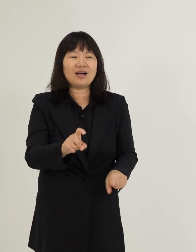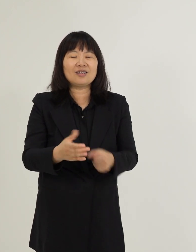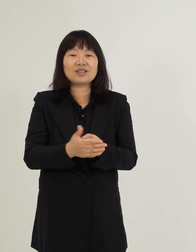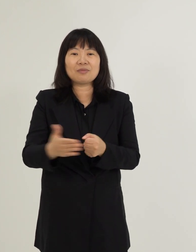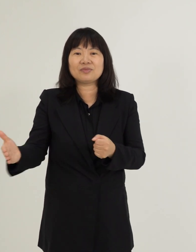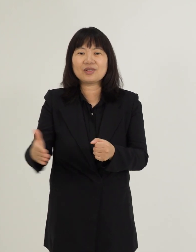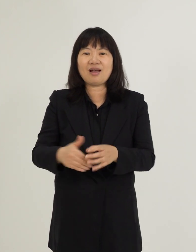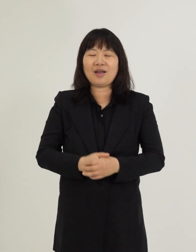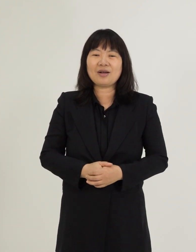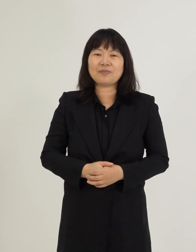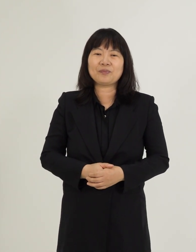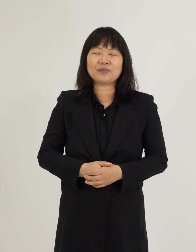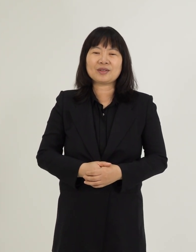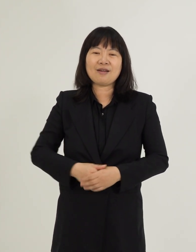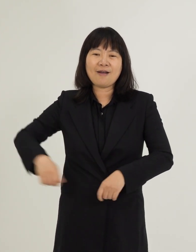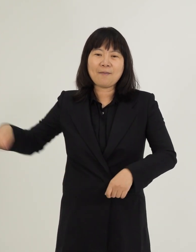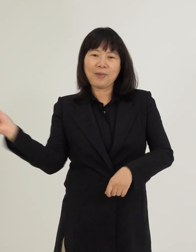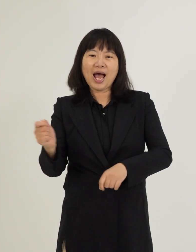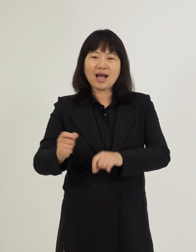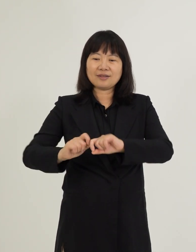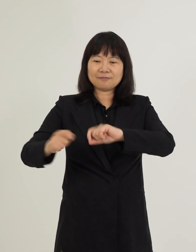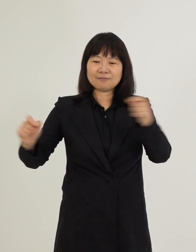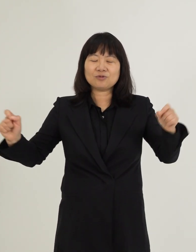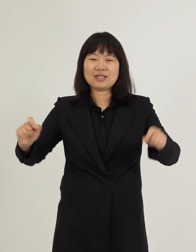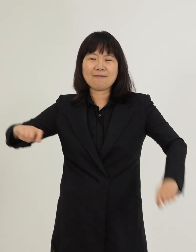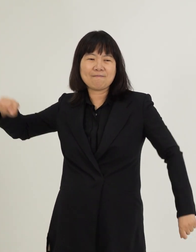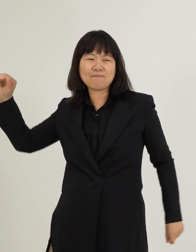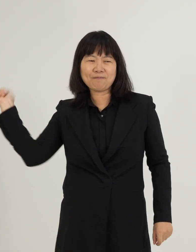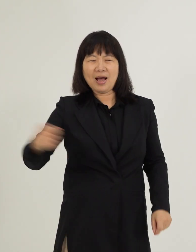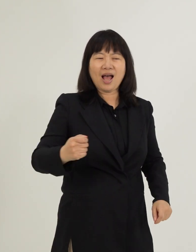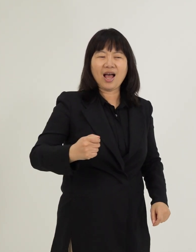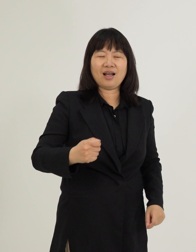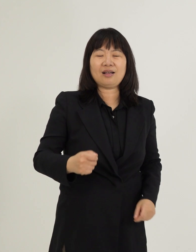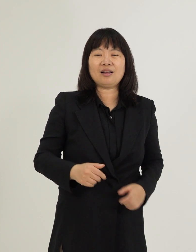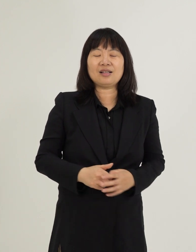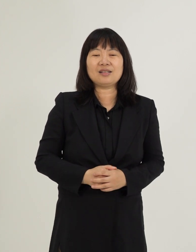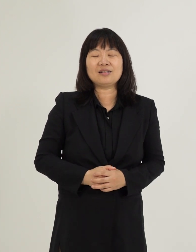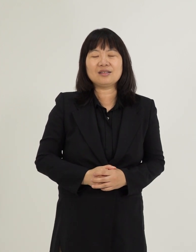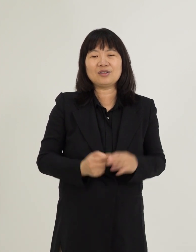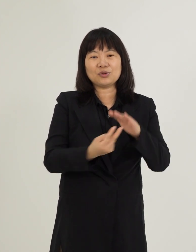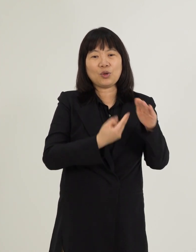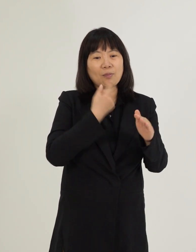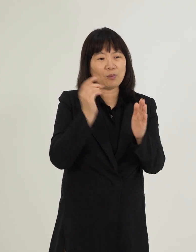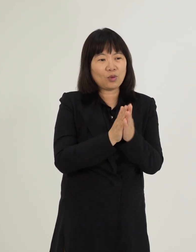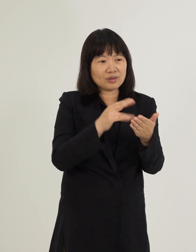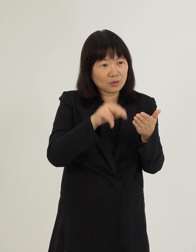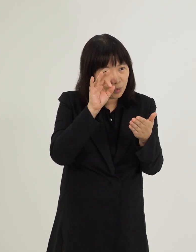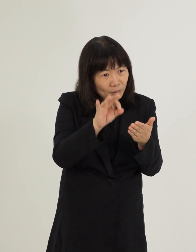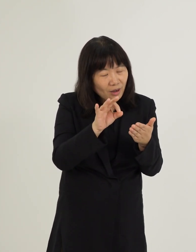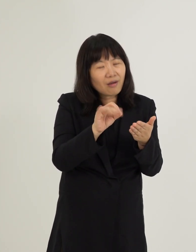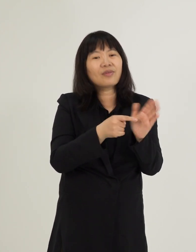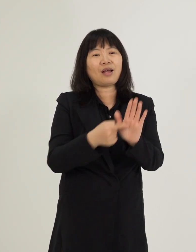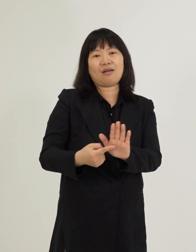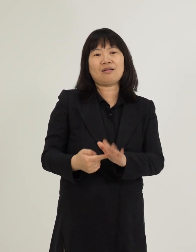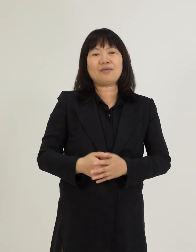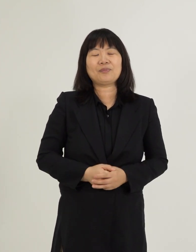해서 채찍을 만들어 휘두시죠. 요한복음에 보면 그것은